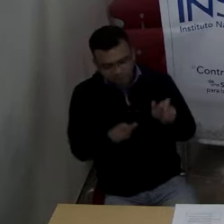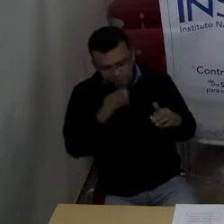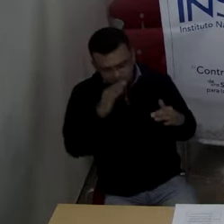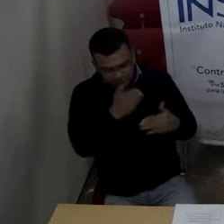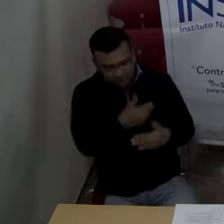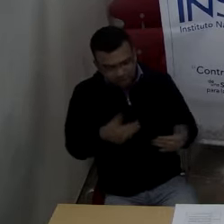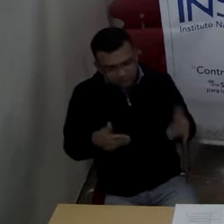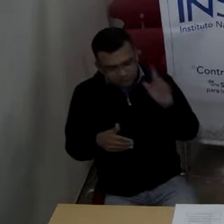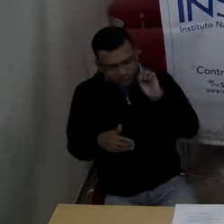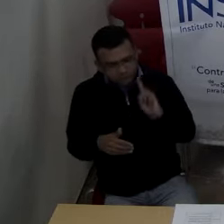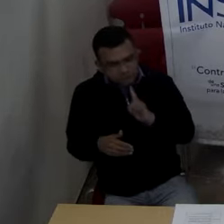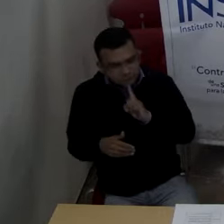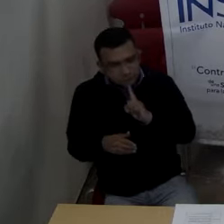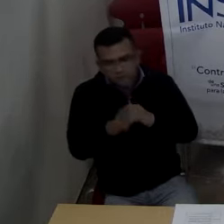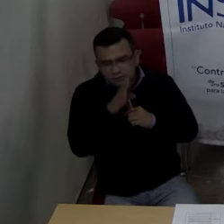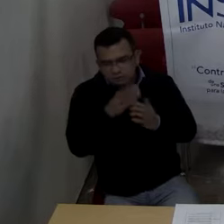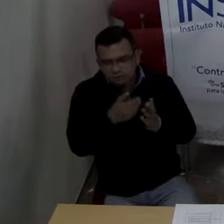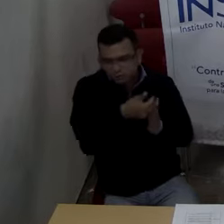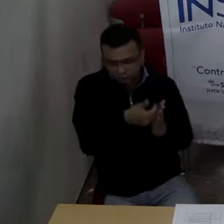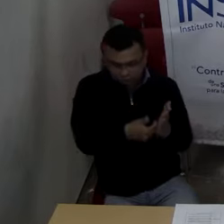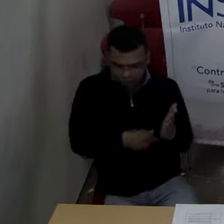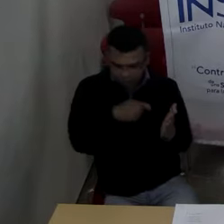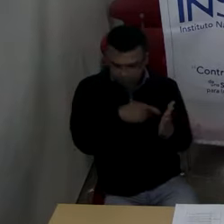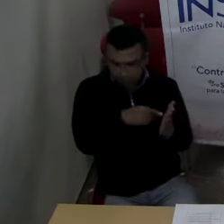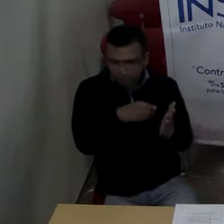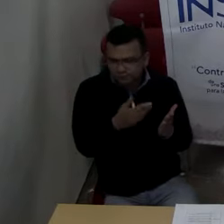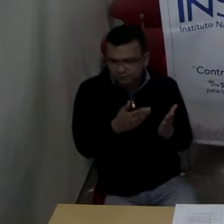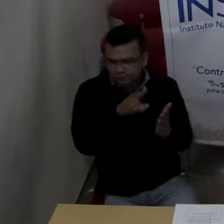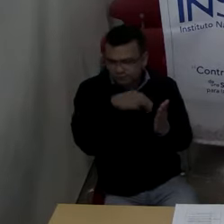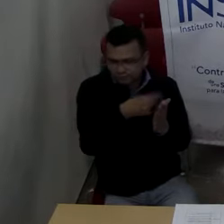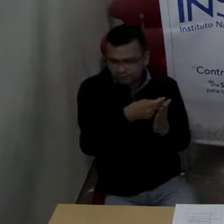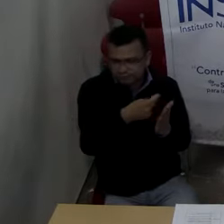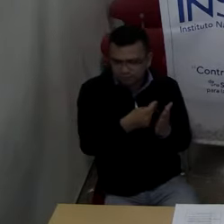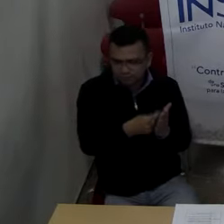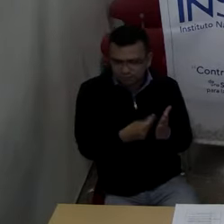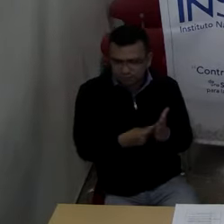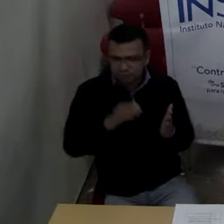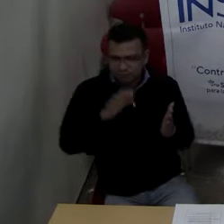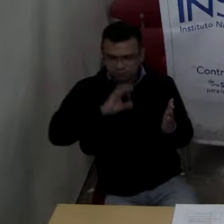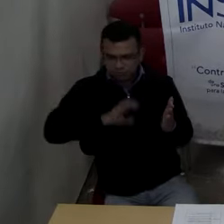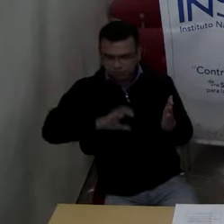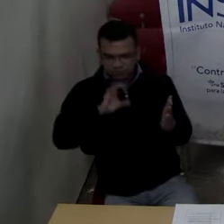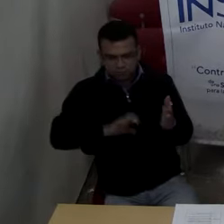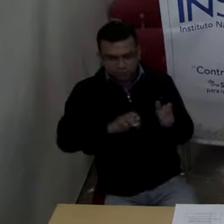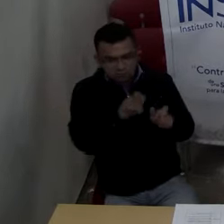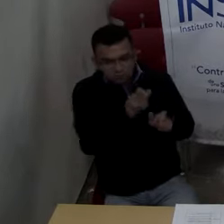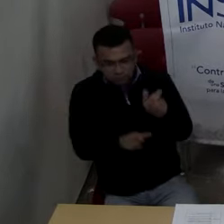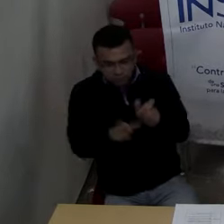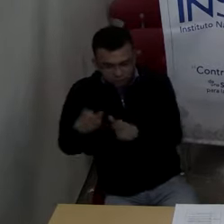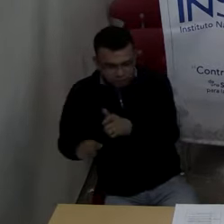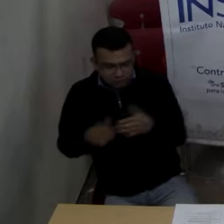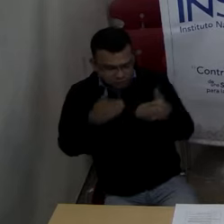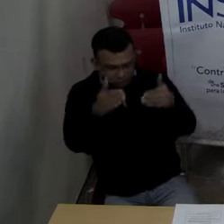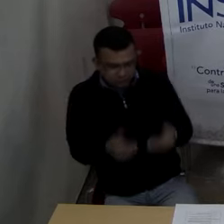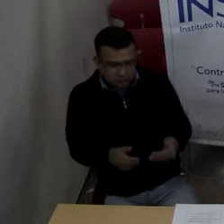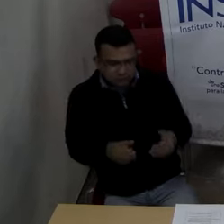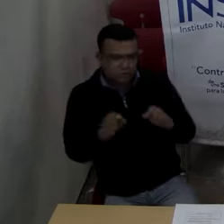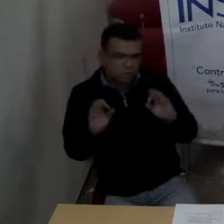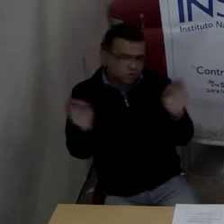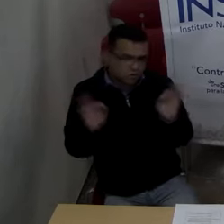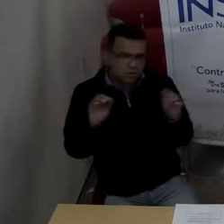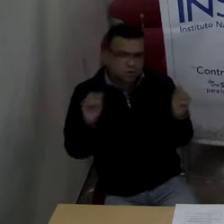identificados en el registro de localización y caracterización de personas de discapacidad o con discapacidad